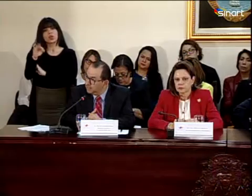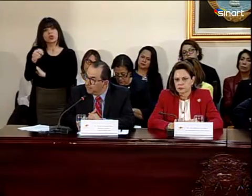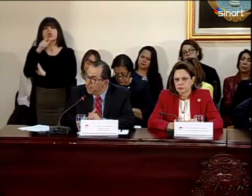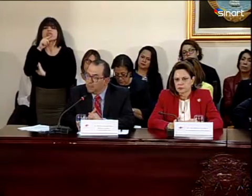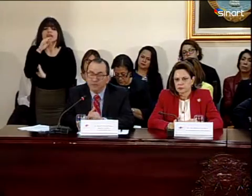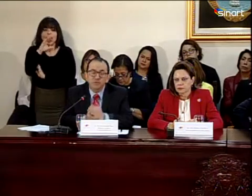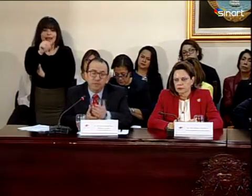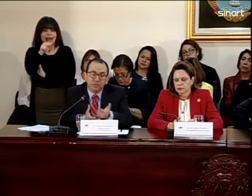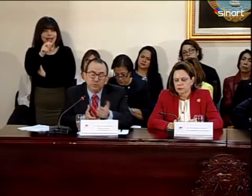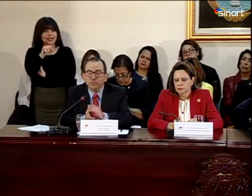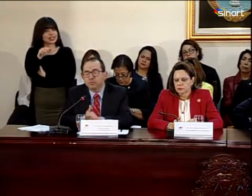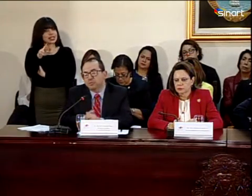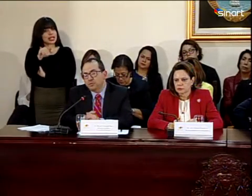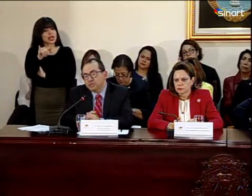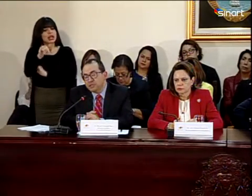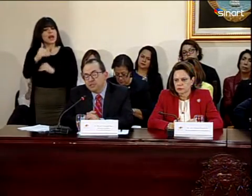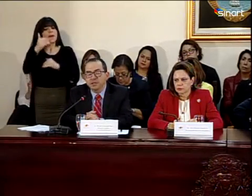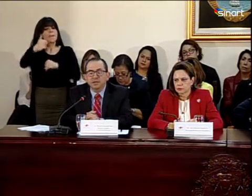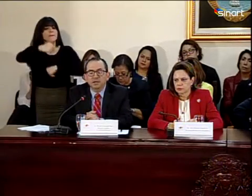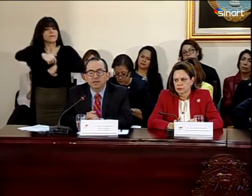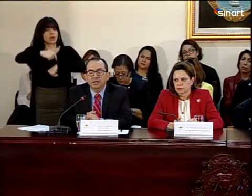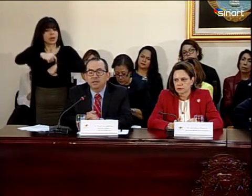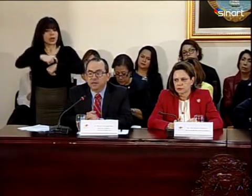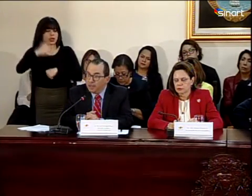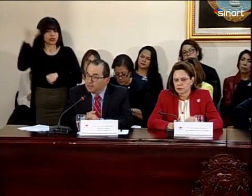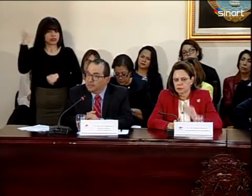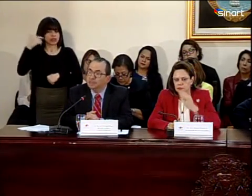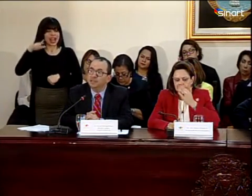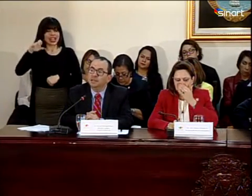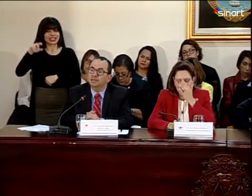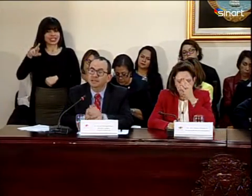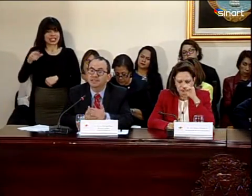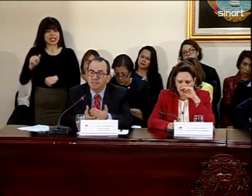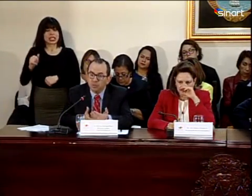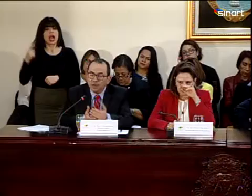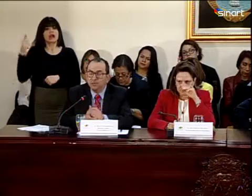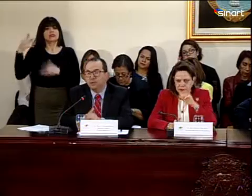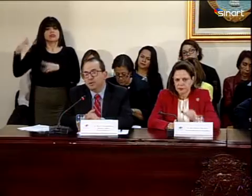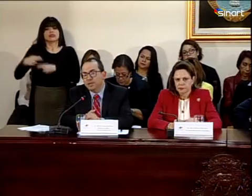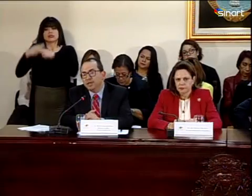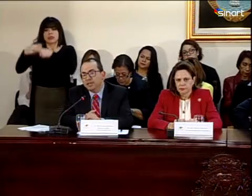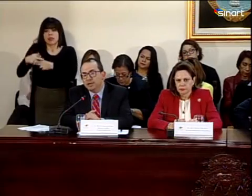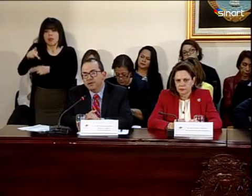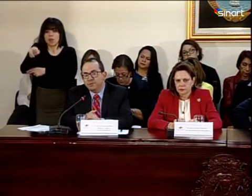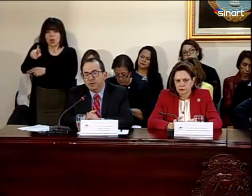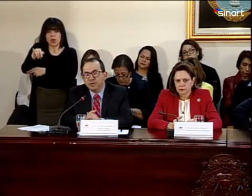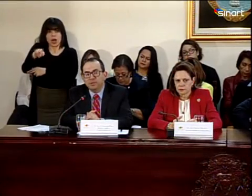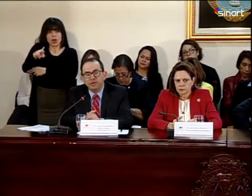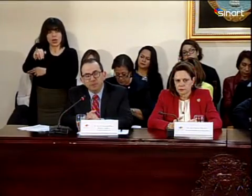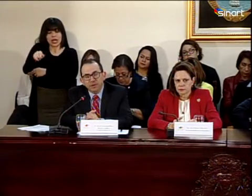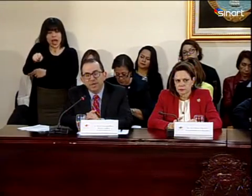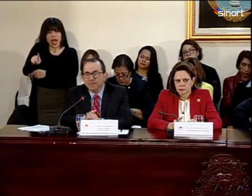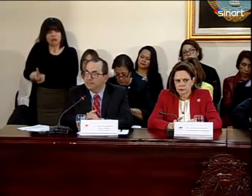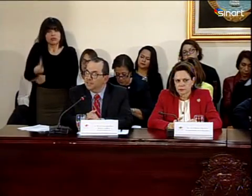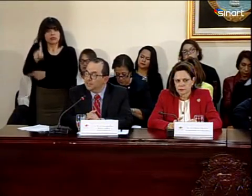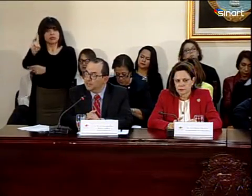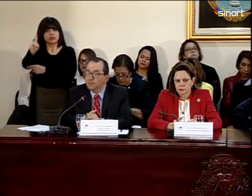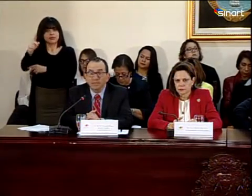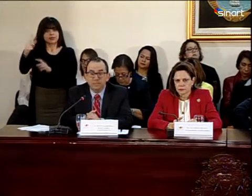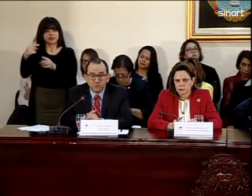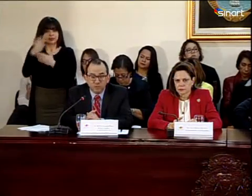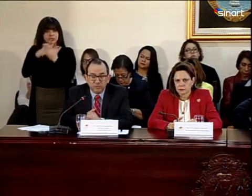Cancillería. En su momento, en su oportunidad, la Cancillería designó a la Procuraduría General de la República para que fuera agente